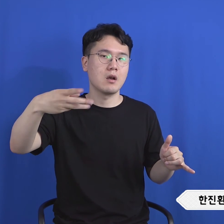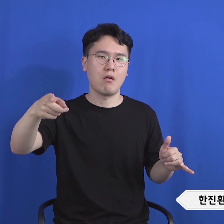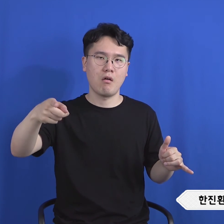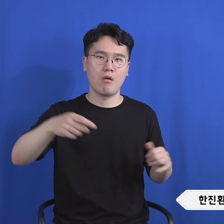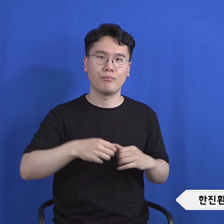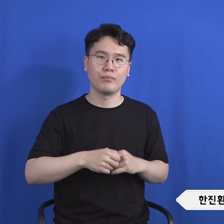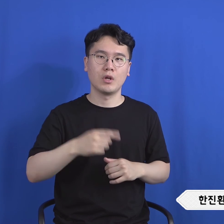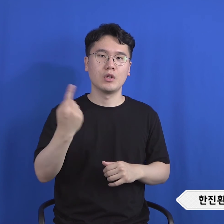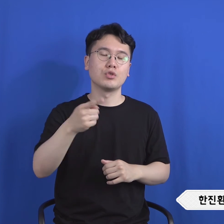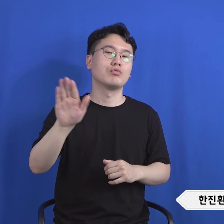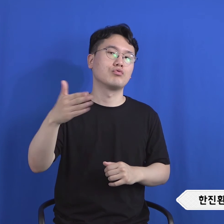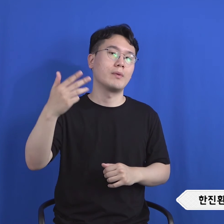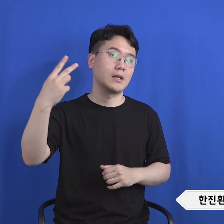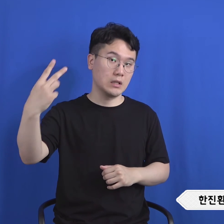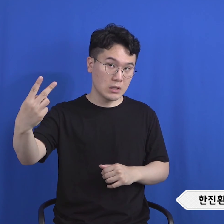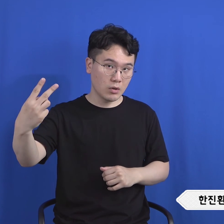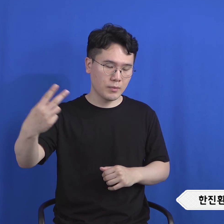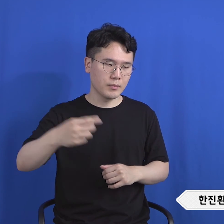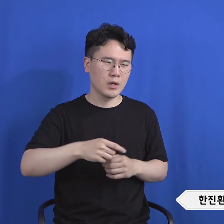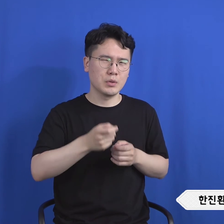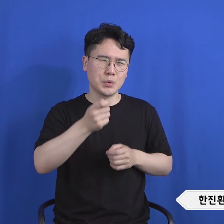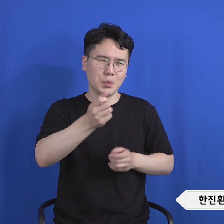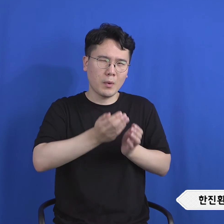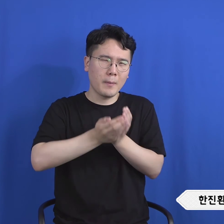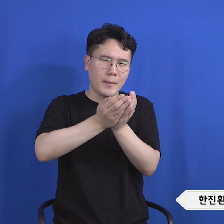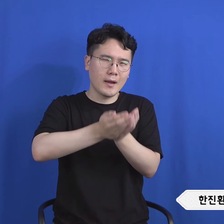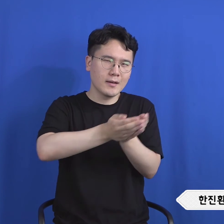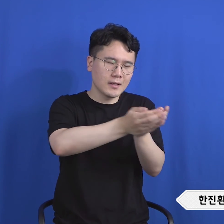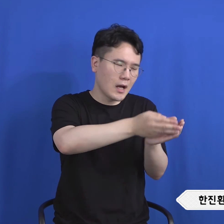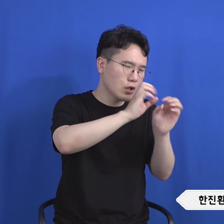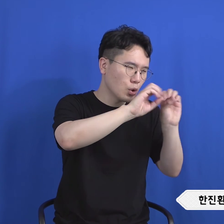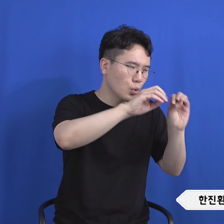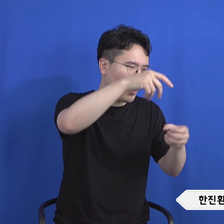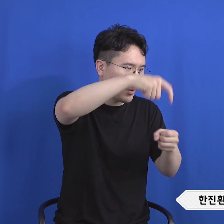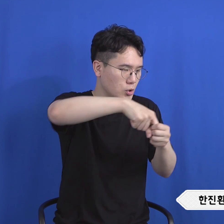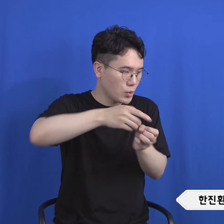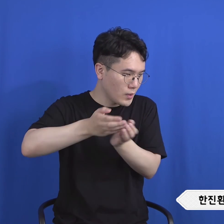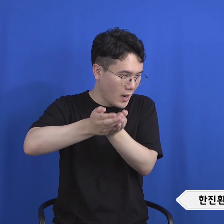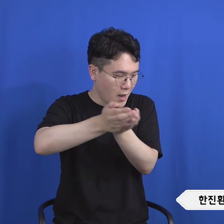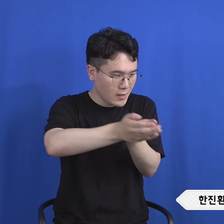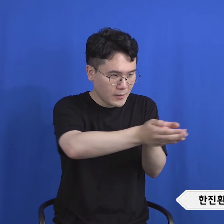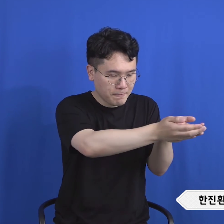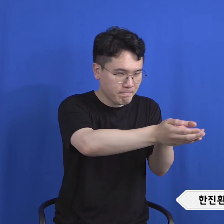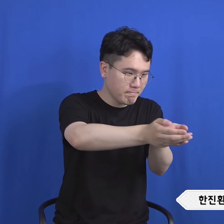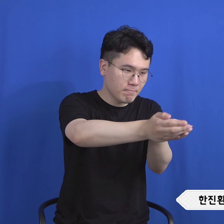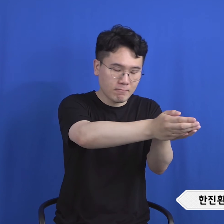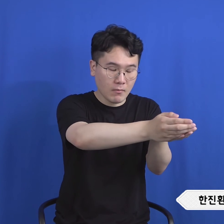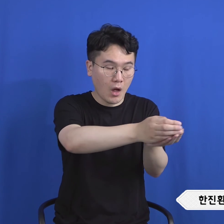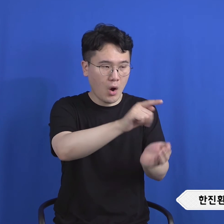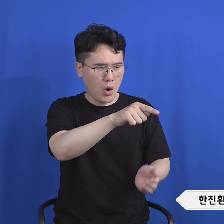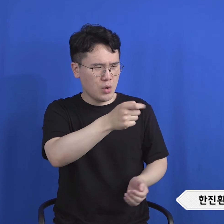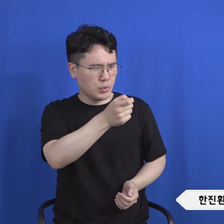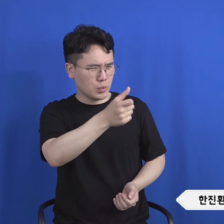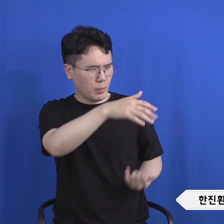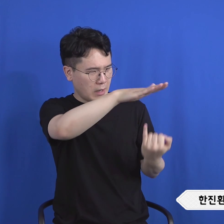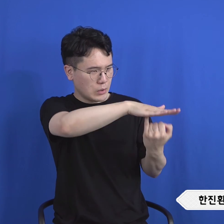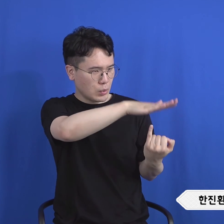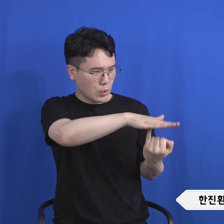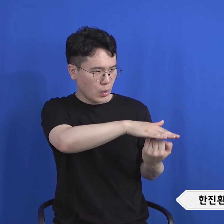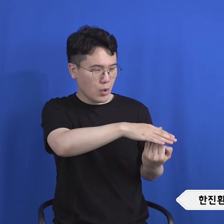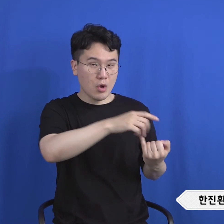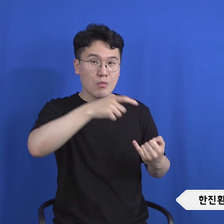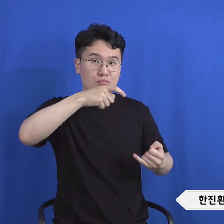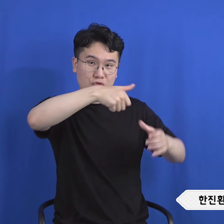1902년에 배를 타고 조그만 섬에 전도하러 가다가 소녀 하나가 물에 빠져서 허우적대는 것을 보았습니다. 그